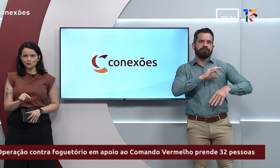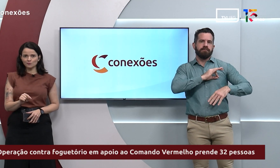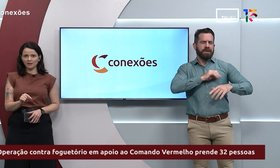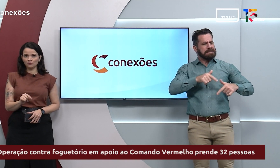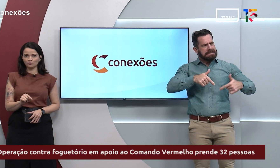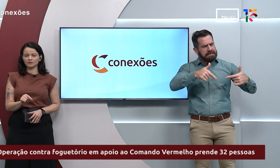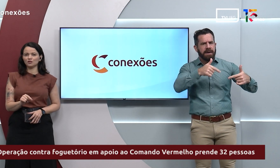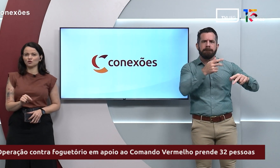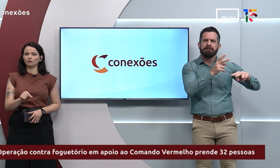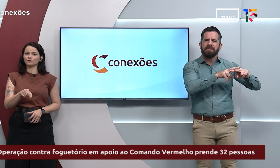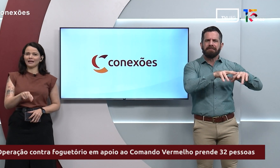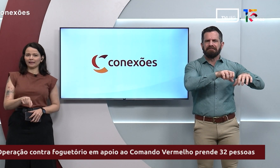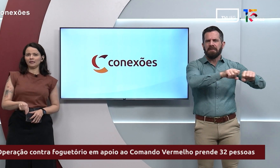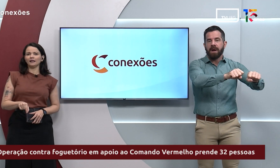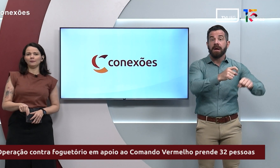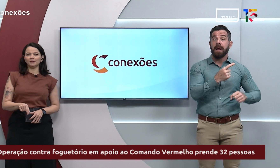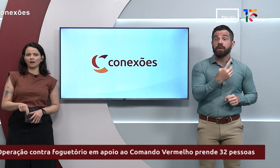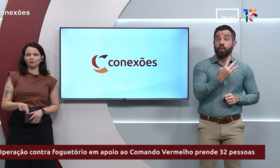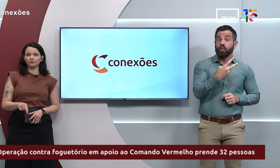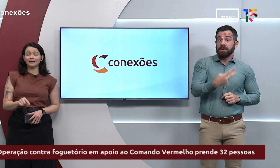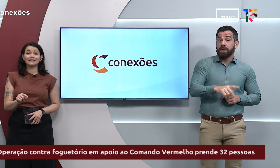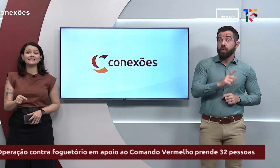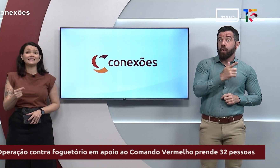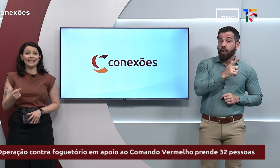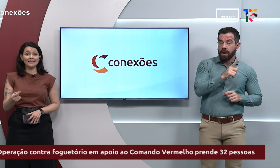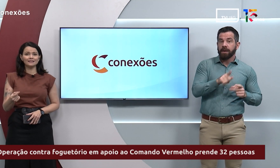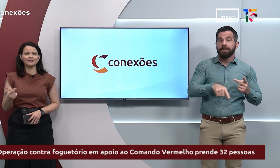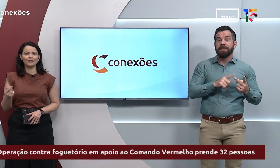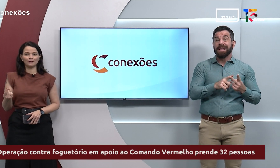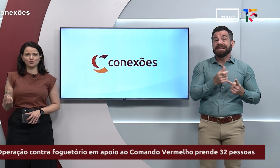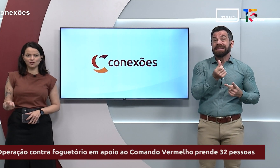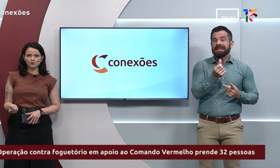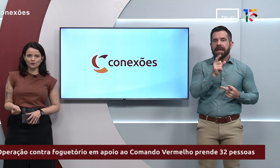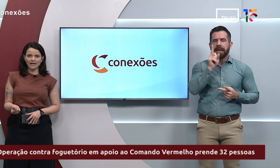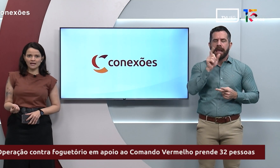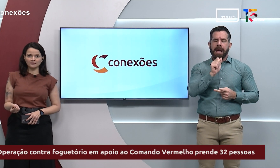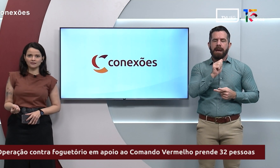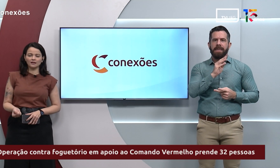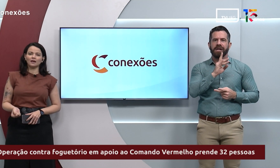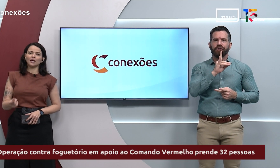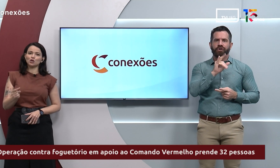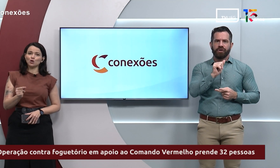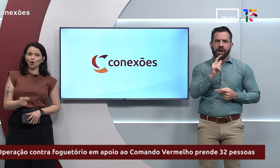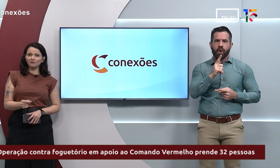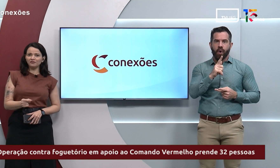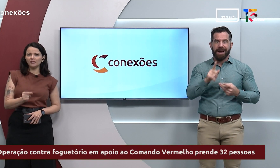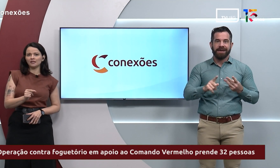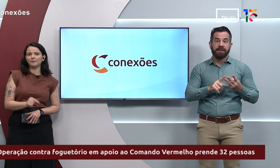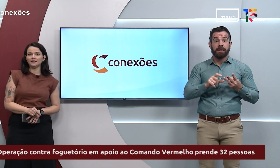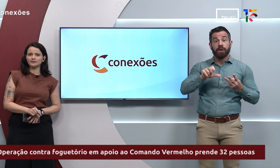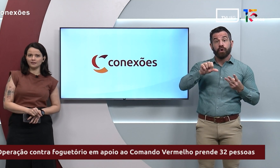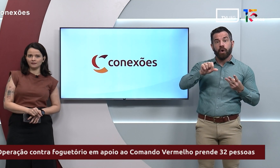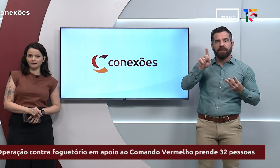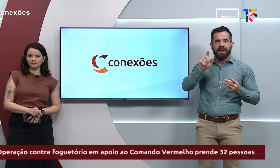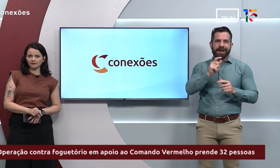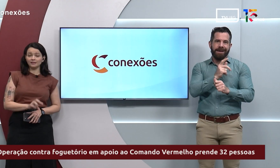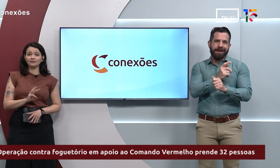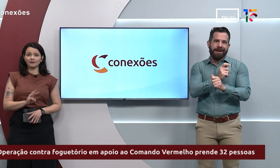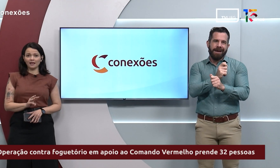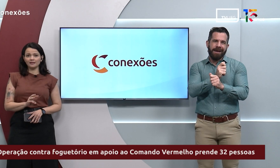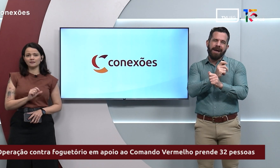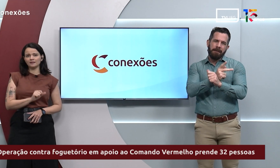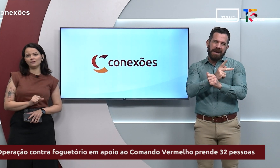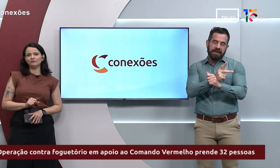14 suspeitos detidos aqui na capital, 6 em Abadia de Goiás, 9 em Aparecida